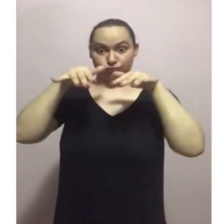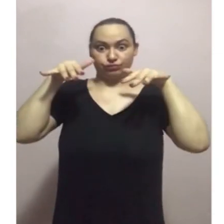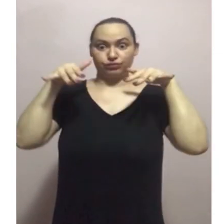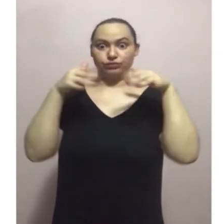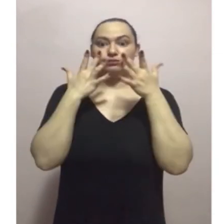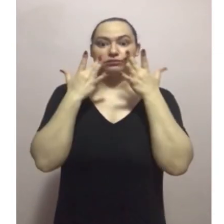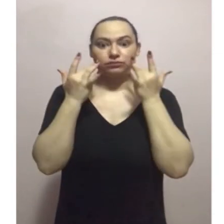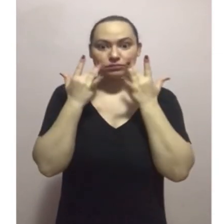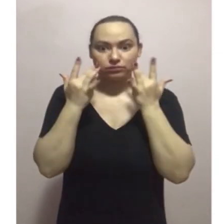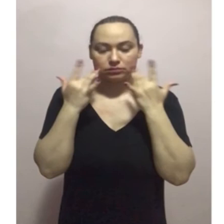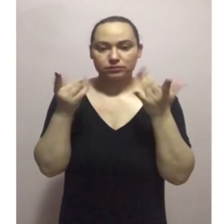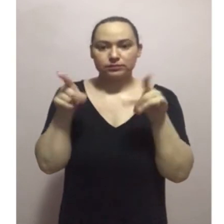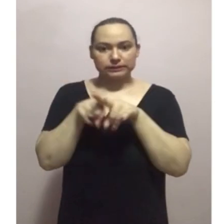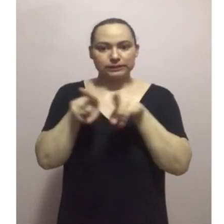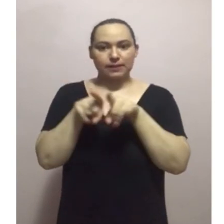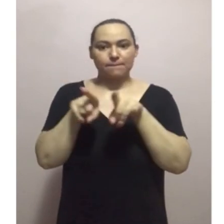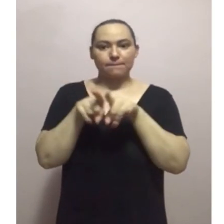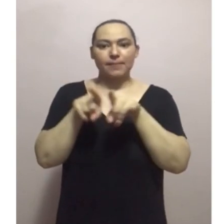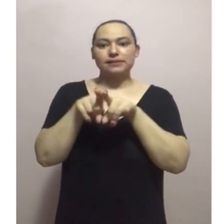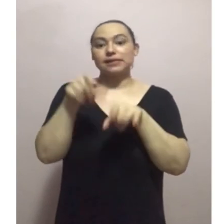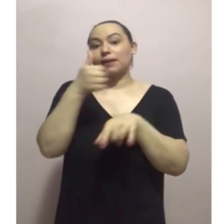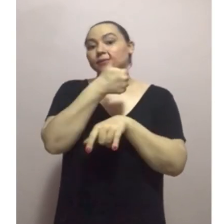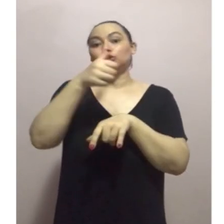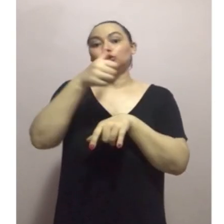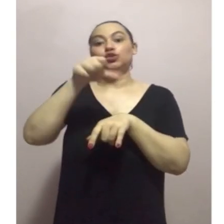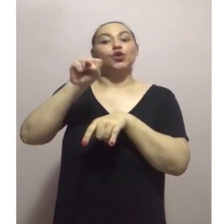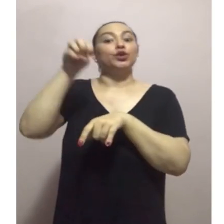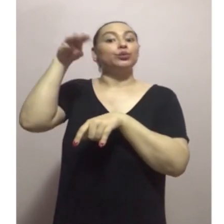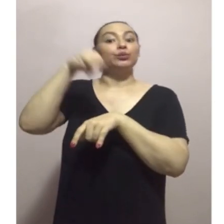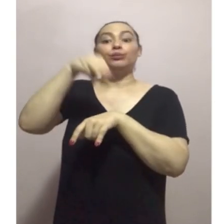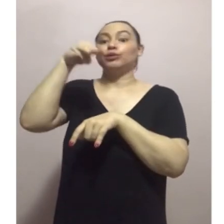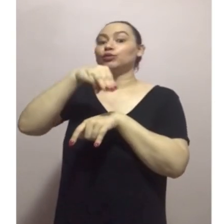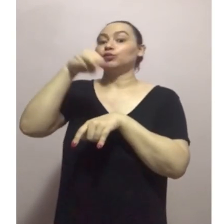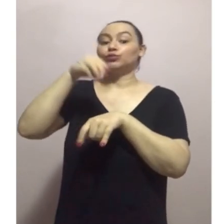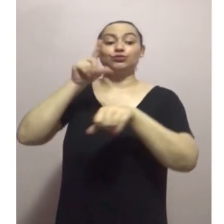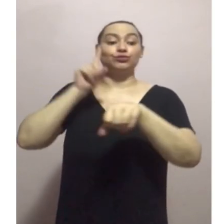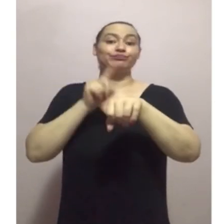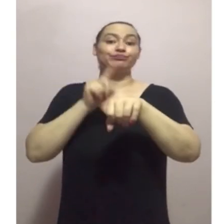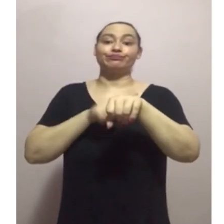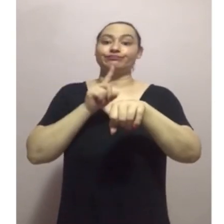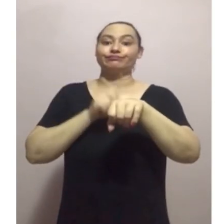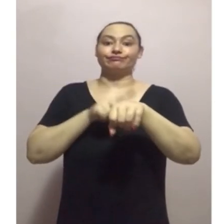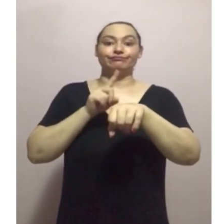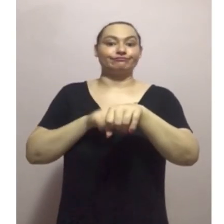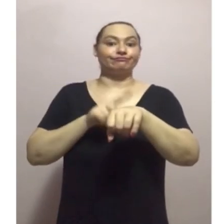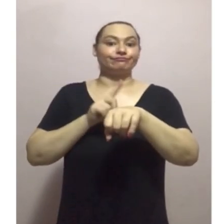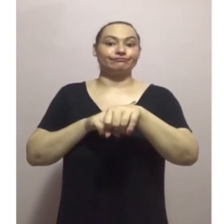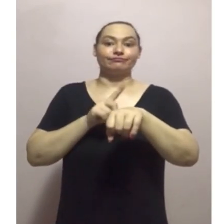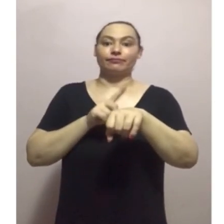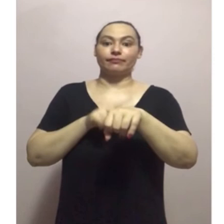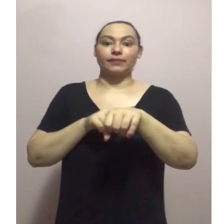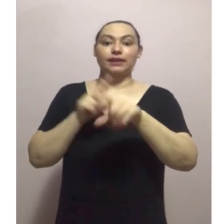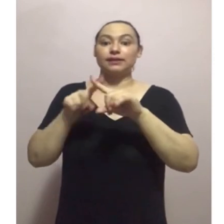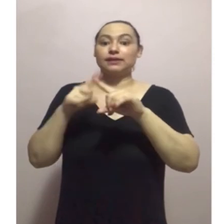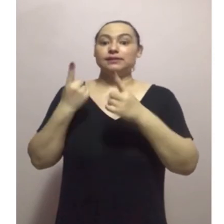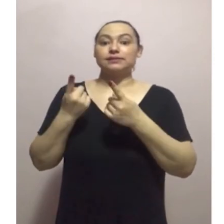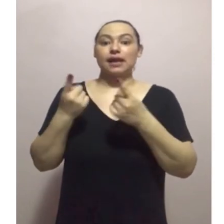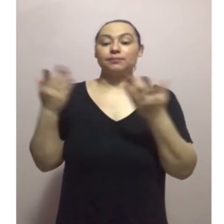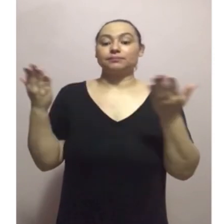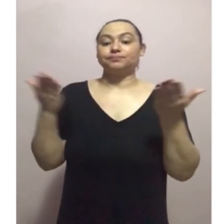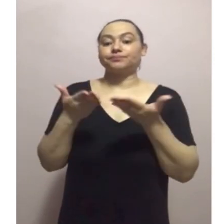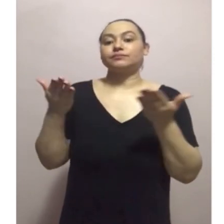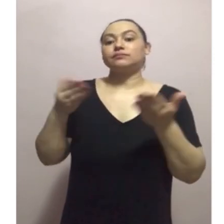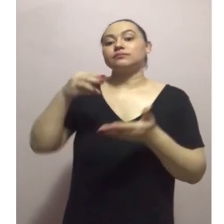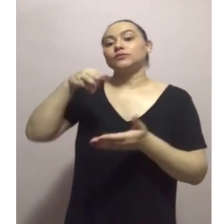obra, daí a gente tem esse estudo de que 18 minutos é o tempo ideal de atenção. Quero ressaltar